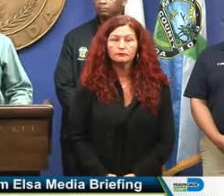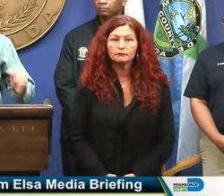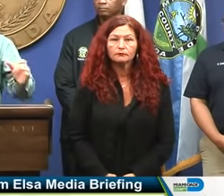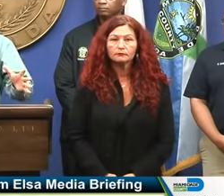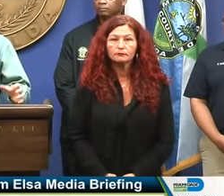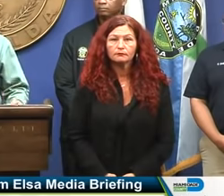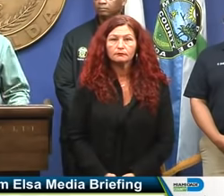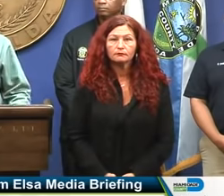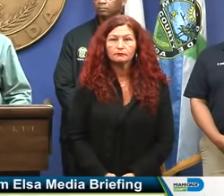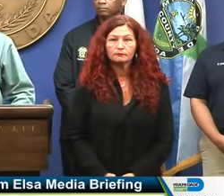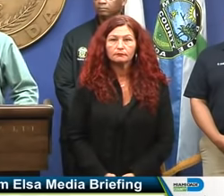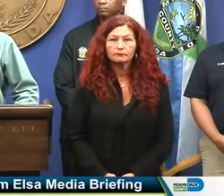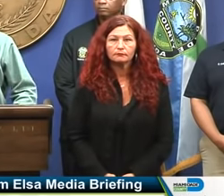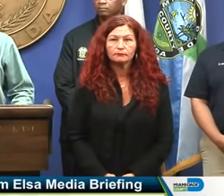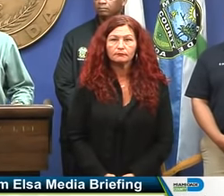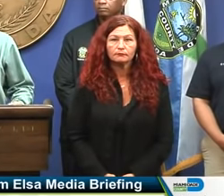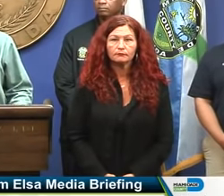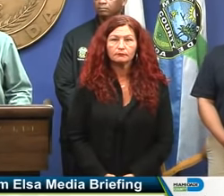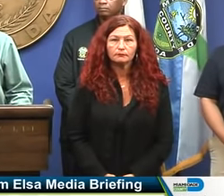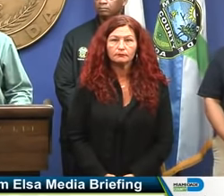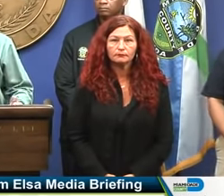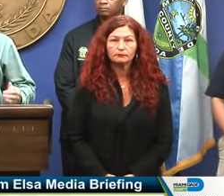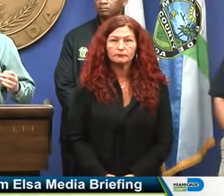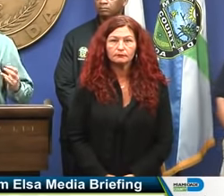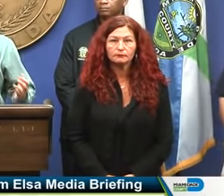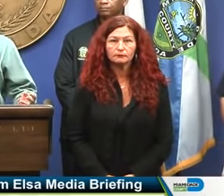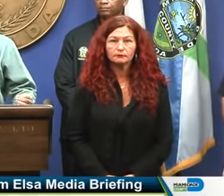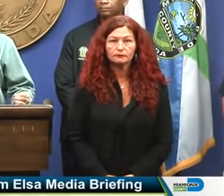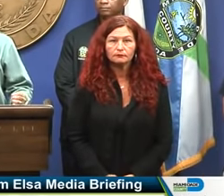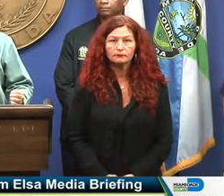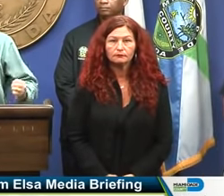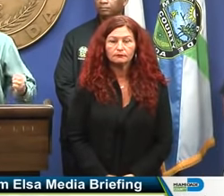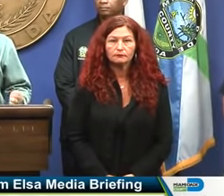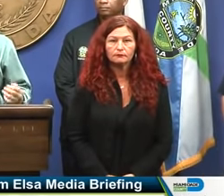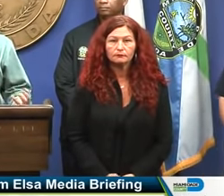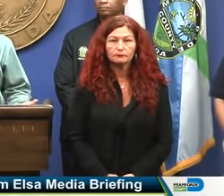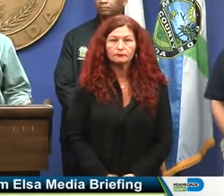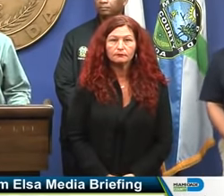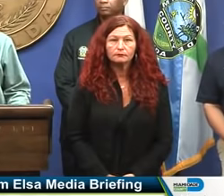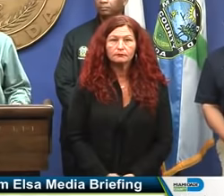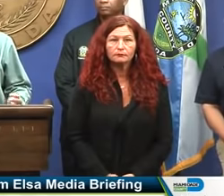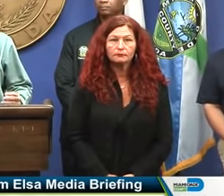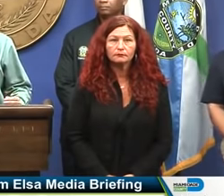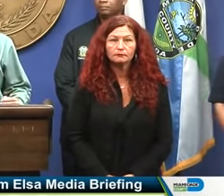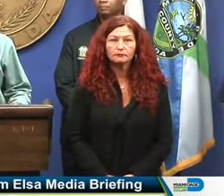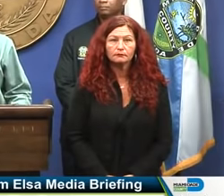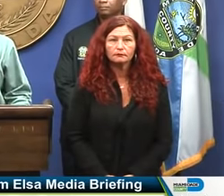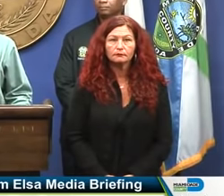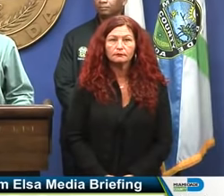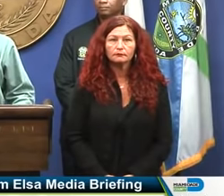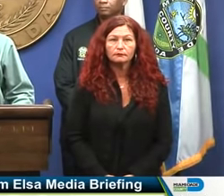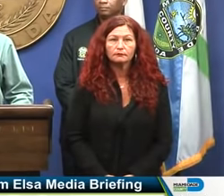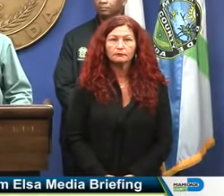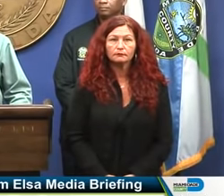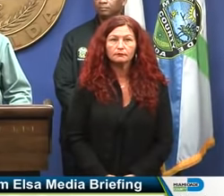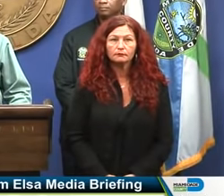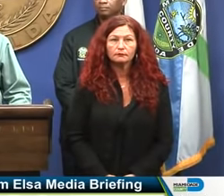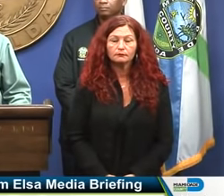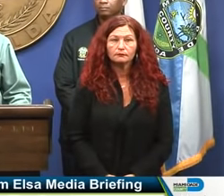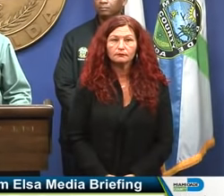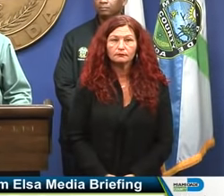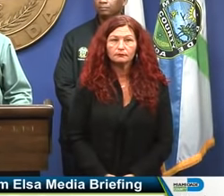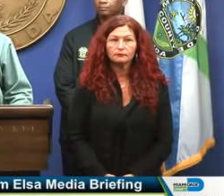que están ahí en el sitio, avisándoles cuando hay mal tiempo, aproximándose a la zona. O sea, y estos esfuerzos van a